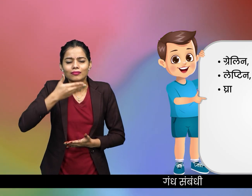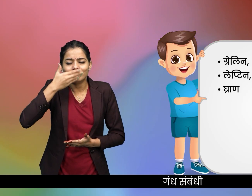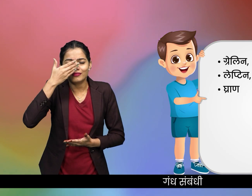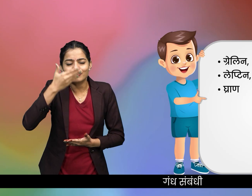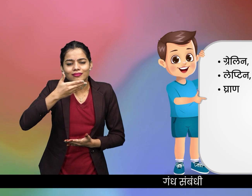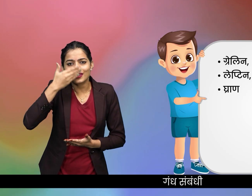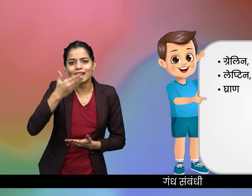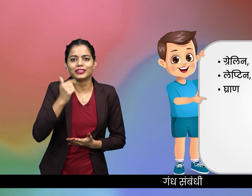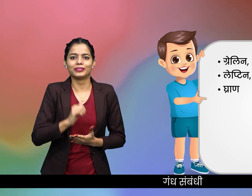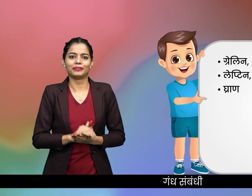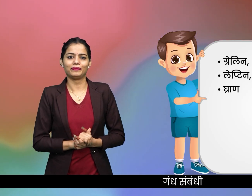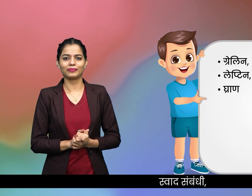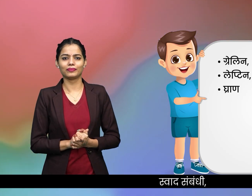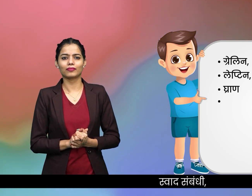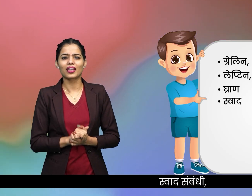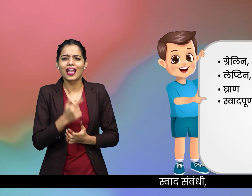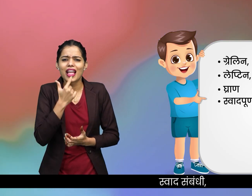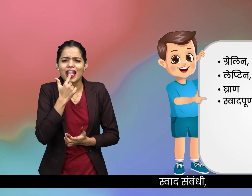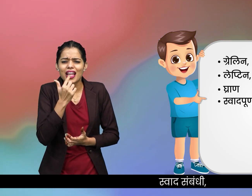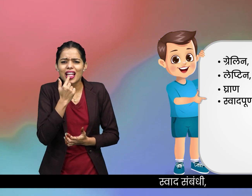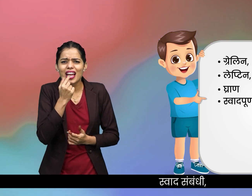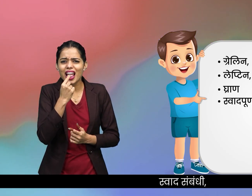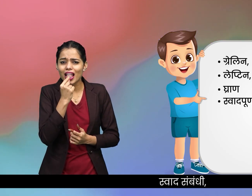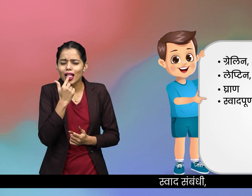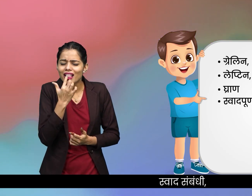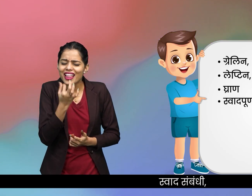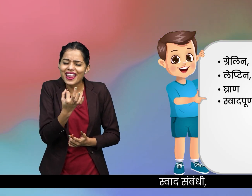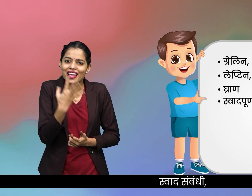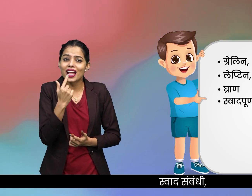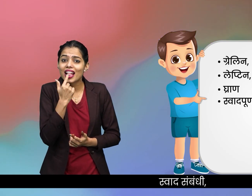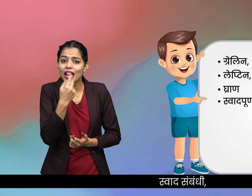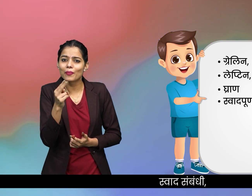गंध संबंधी, स्वाद संबंधी,